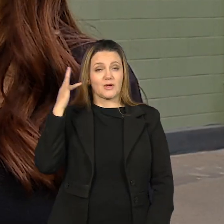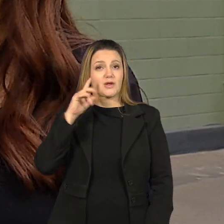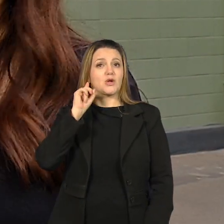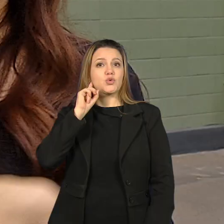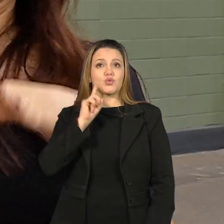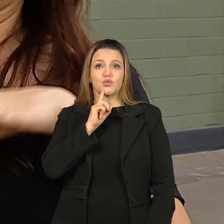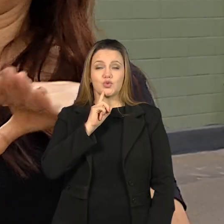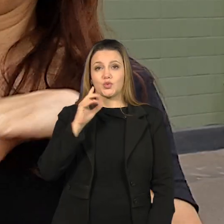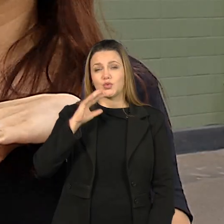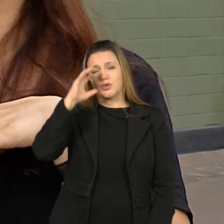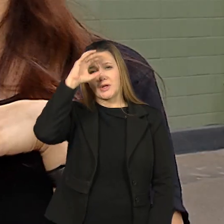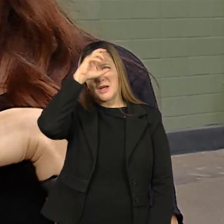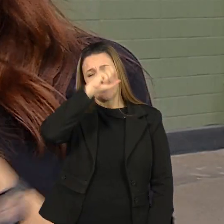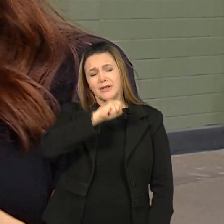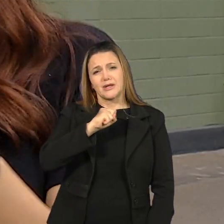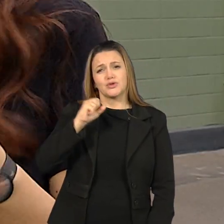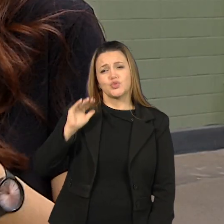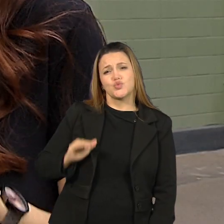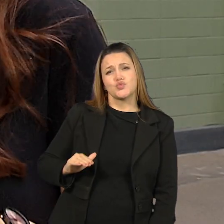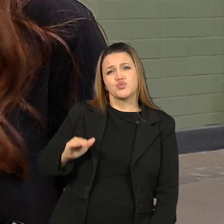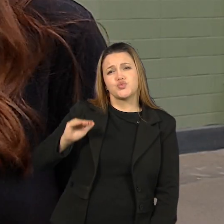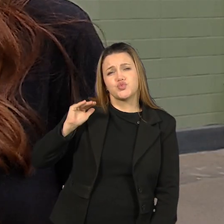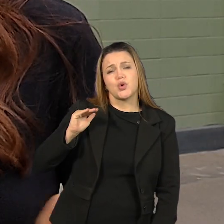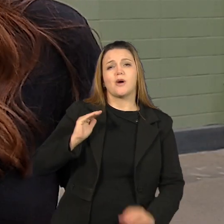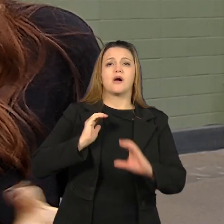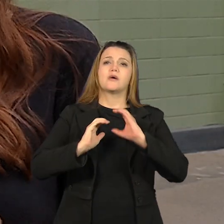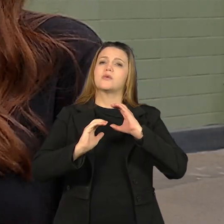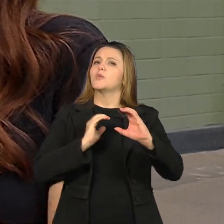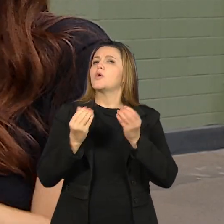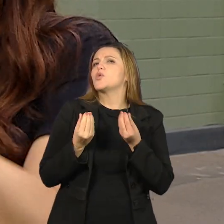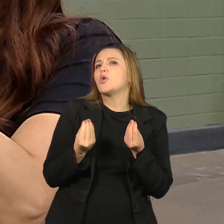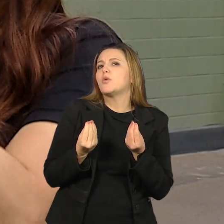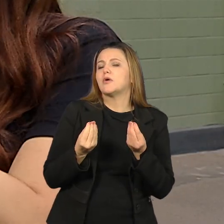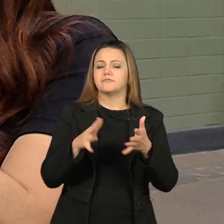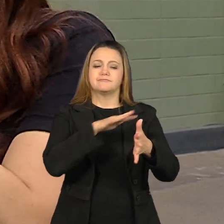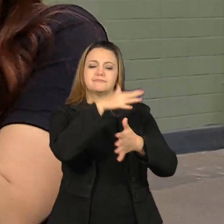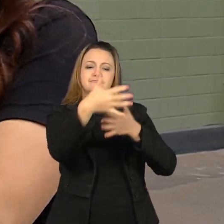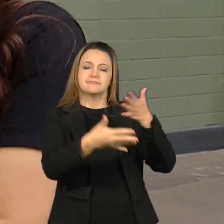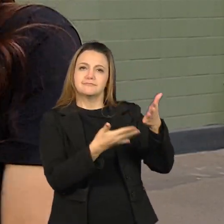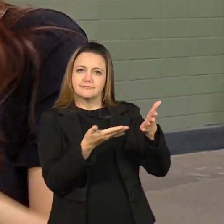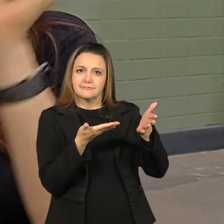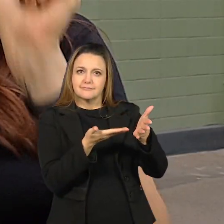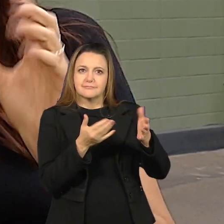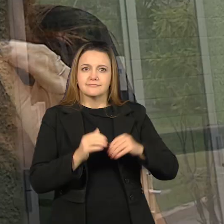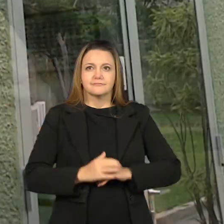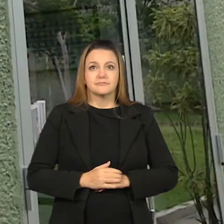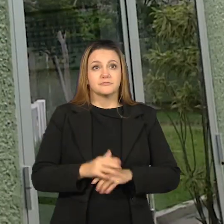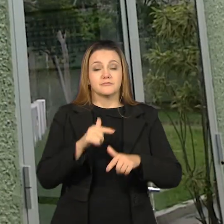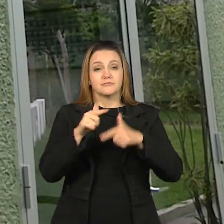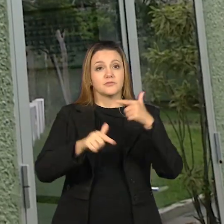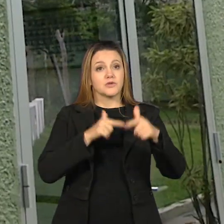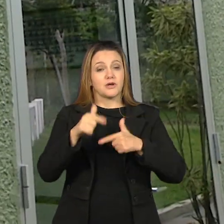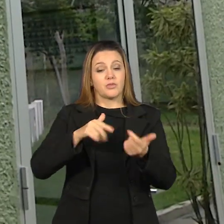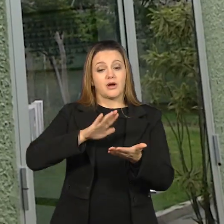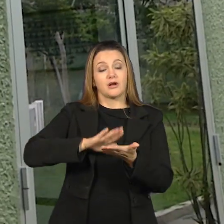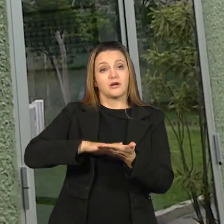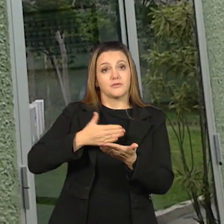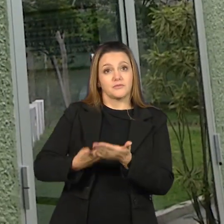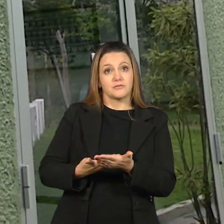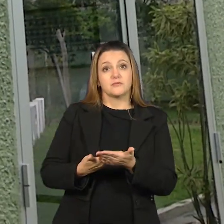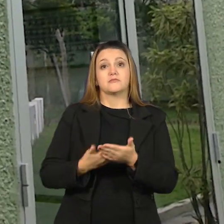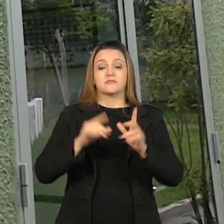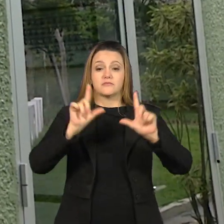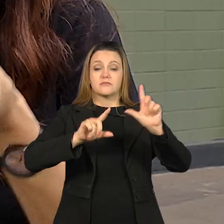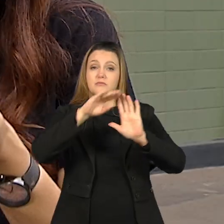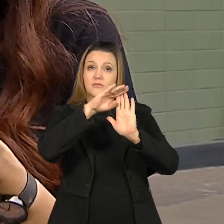que é surda e aprendeu desde muito cedo a se comunicar através da língua brasileira de sinais. Ela trabalha como tradutora